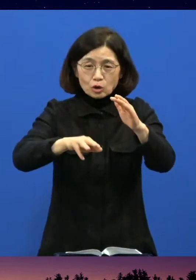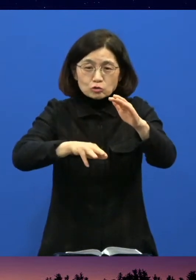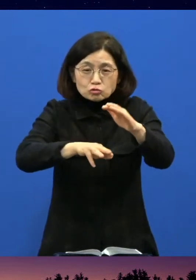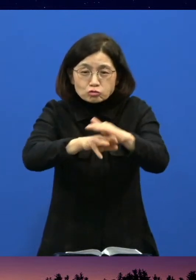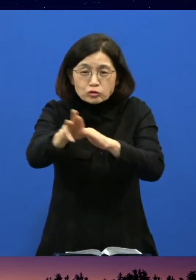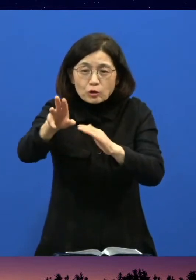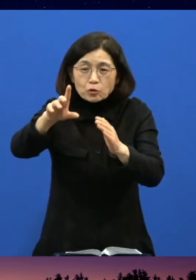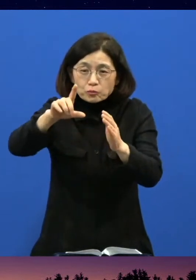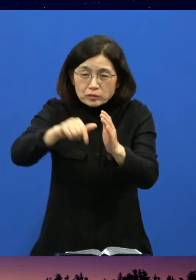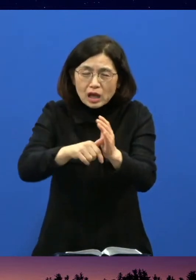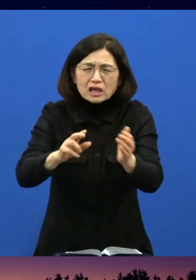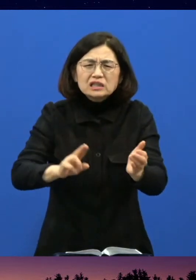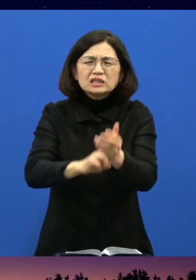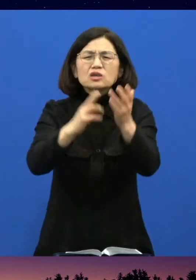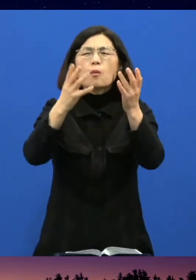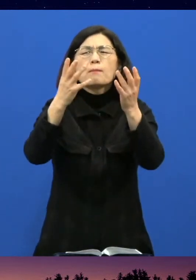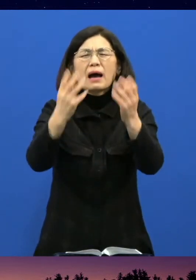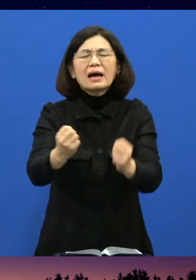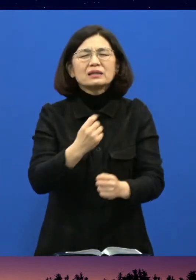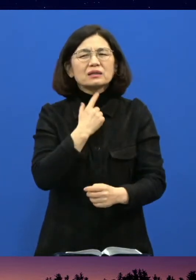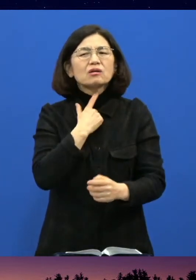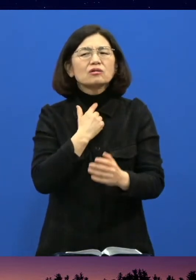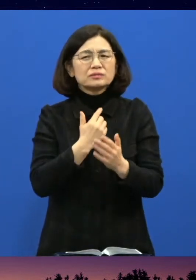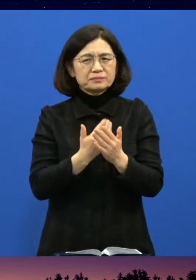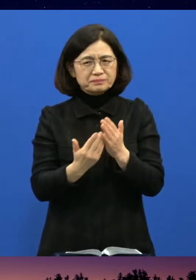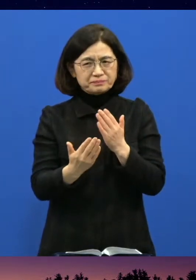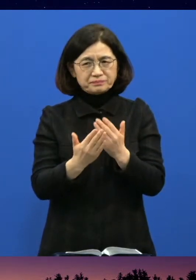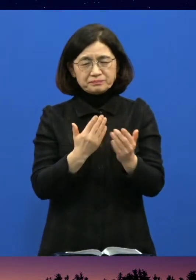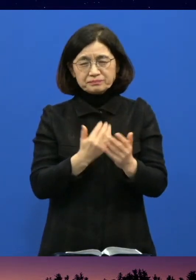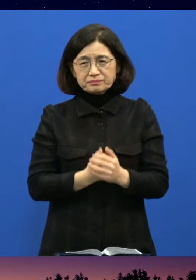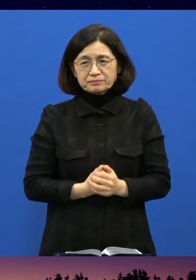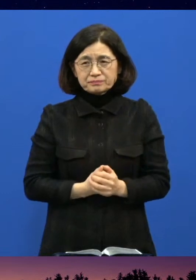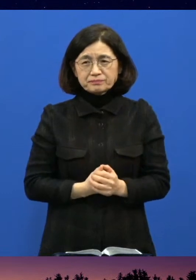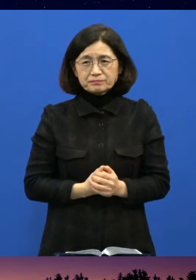어떤 기적입니까? 놀라운 기적들이에요.